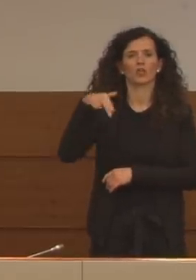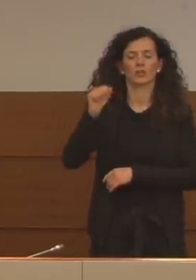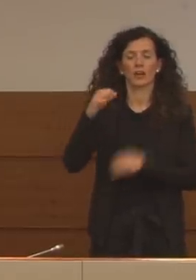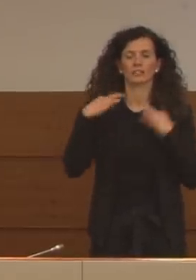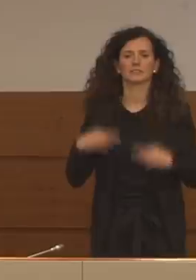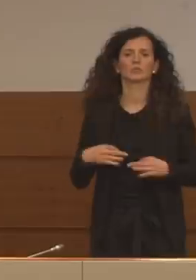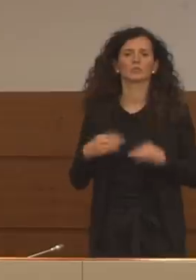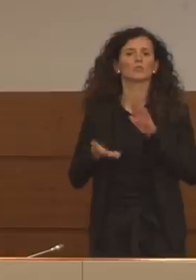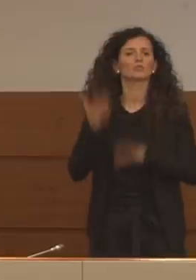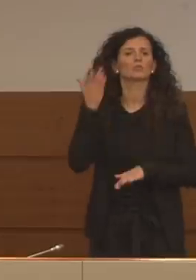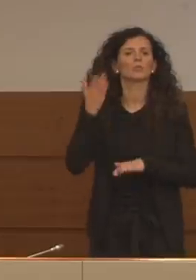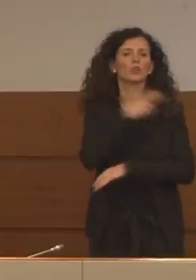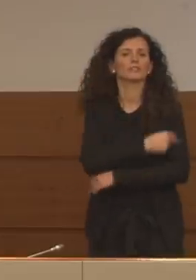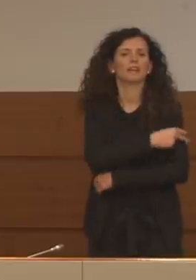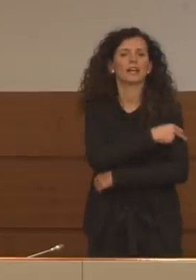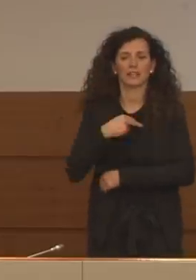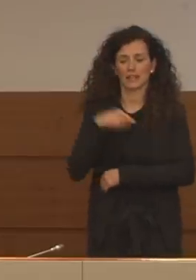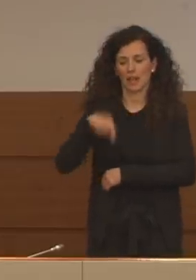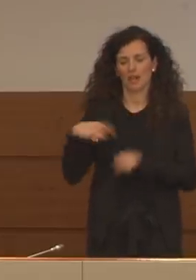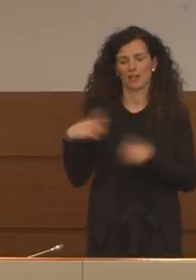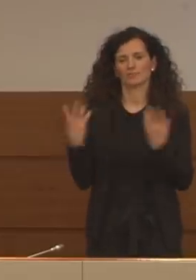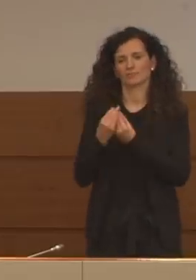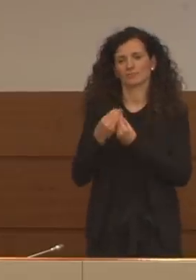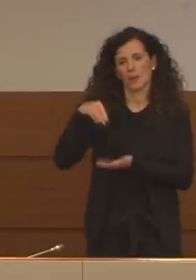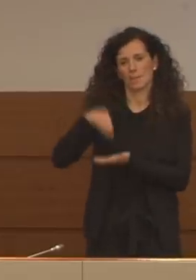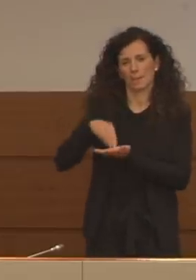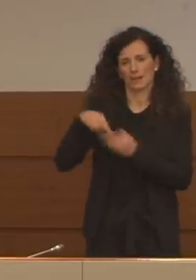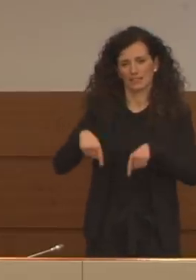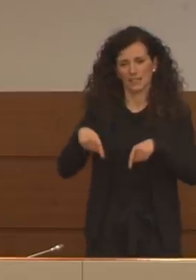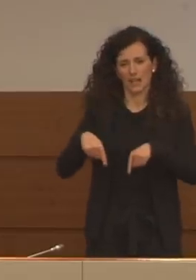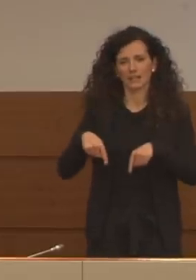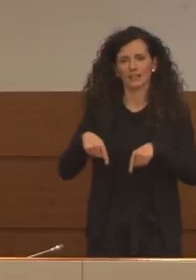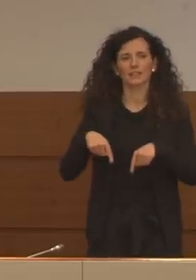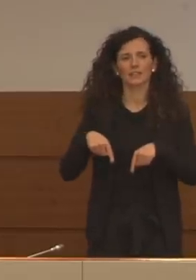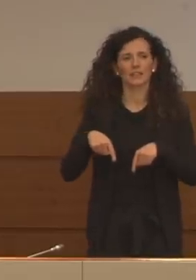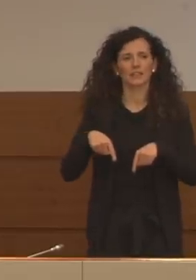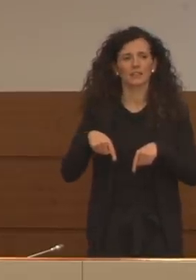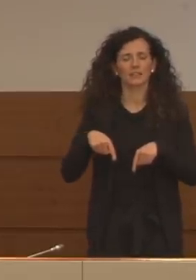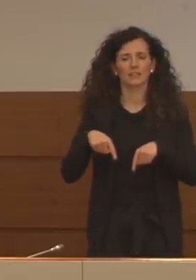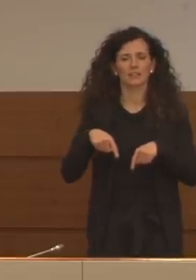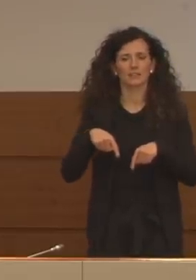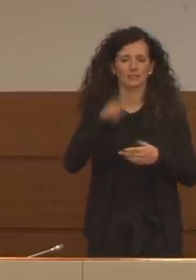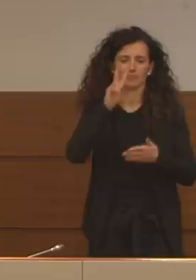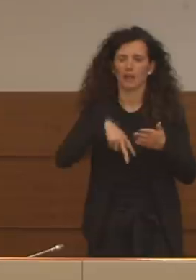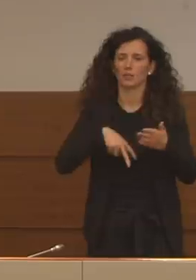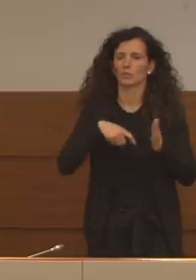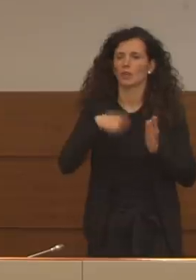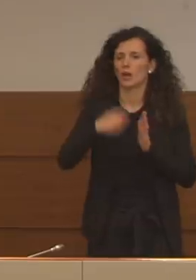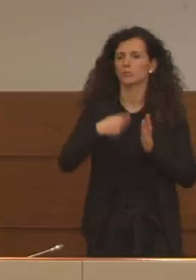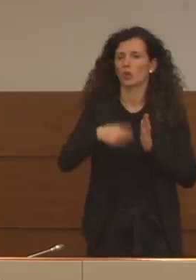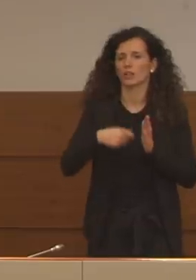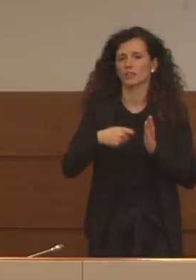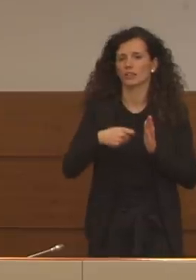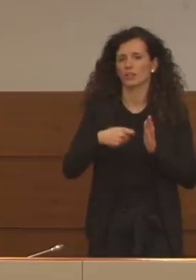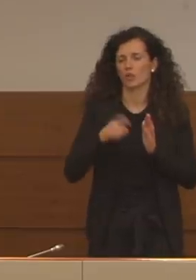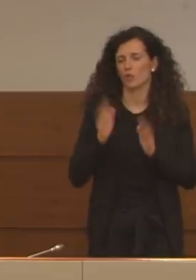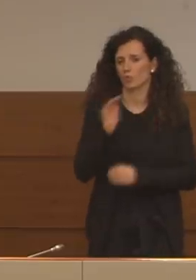superiore di sanità che mi accompagna oggi nel corso di questa lettura del bollettino quotidiano